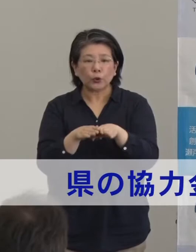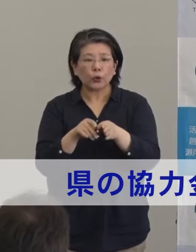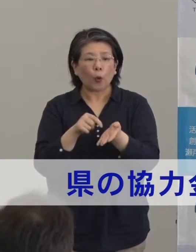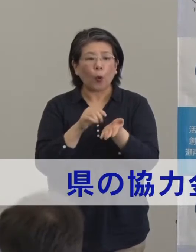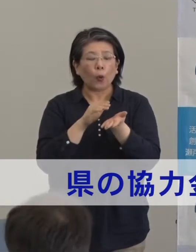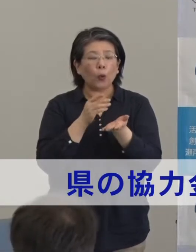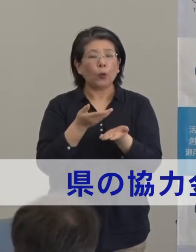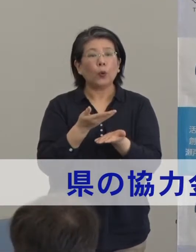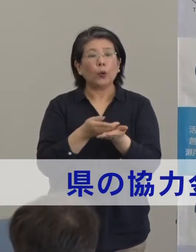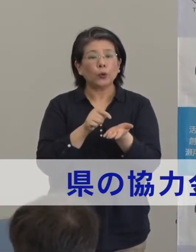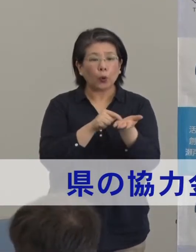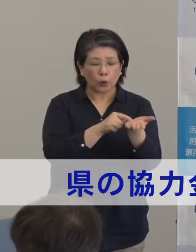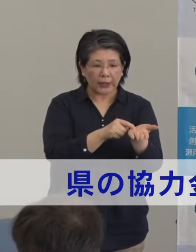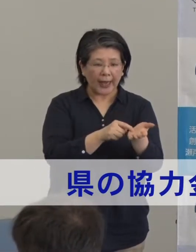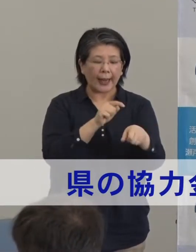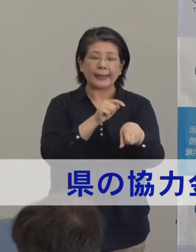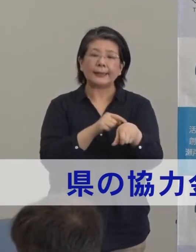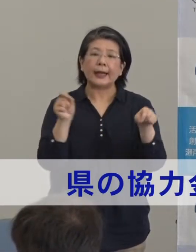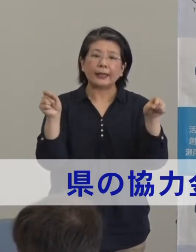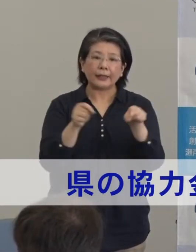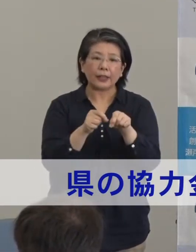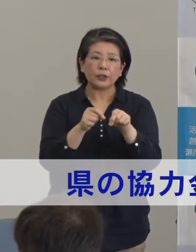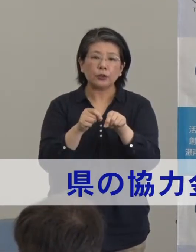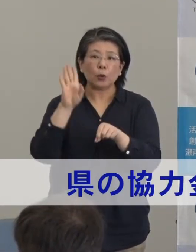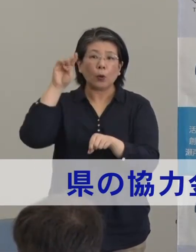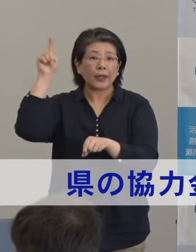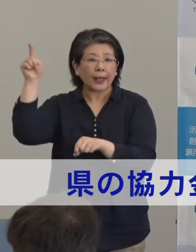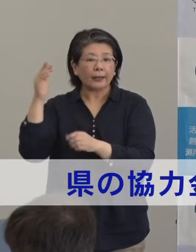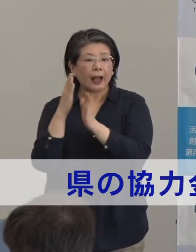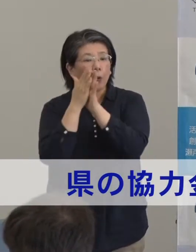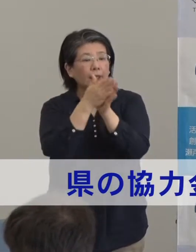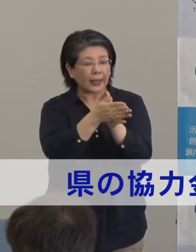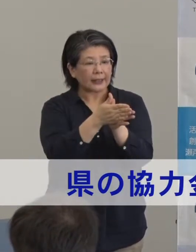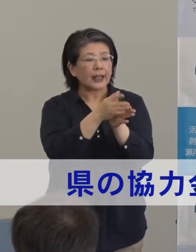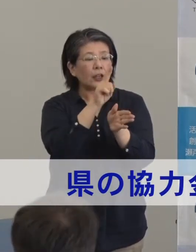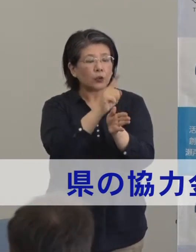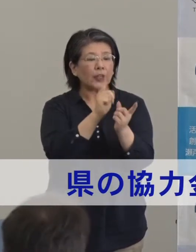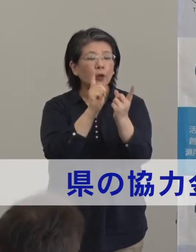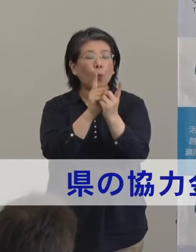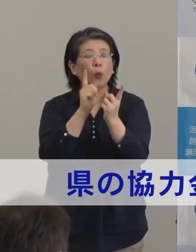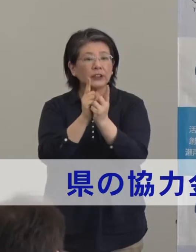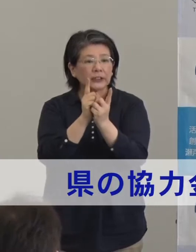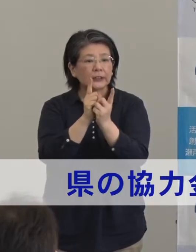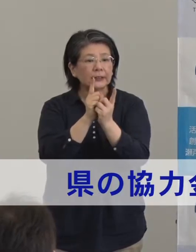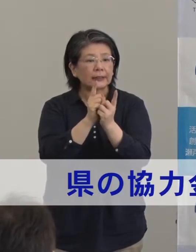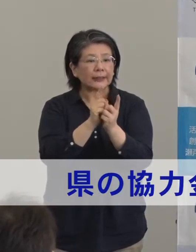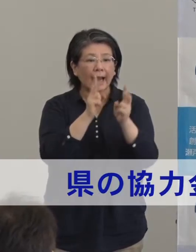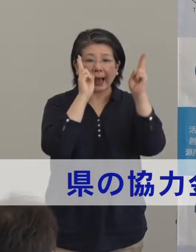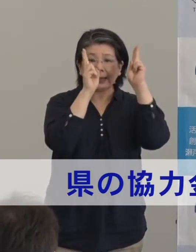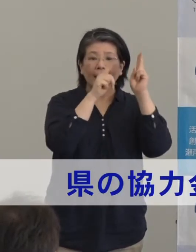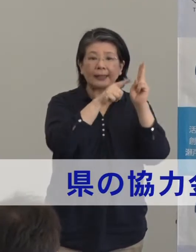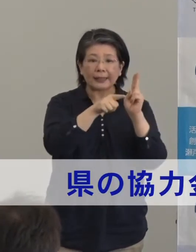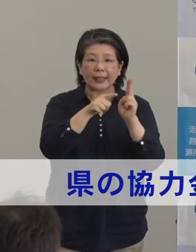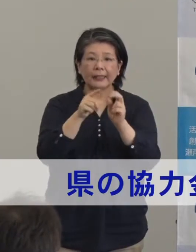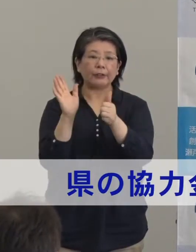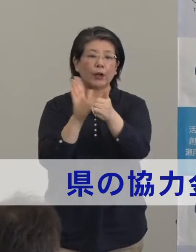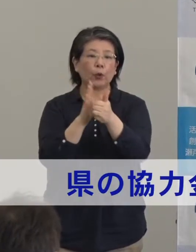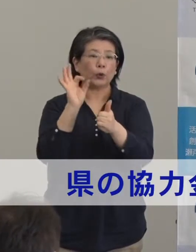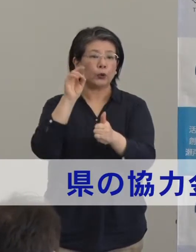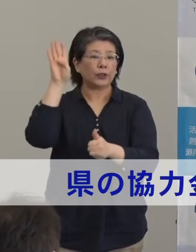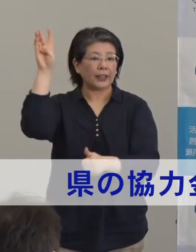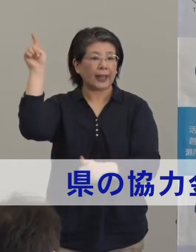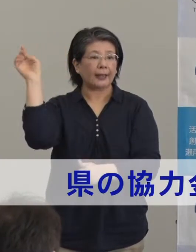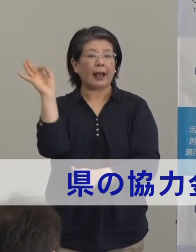間短縮のお願い等が出されまして、それに応じた企業に対して県の方から協力金が出されるということでござい